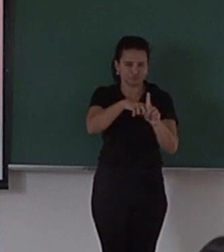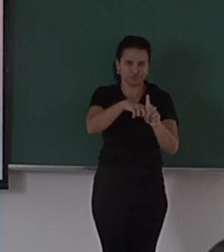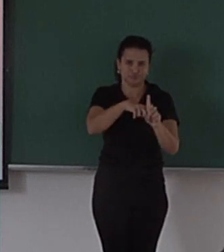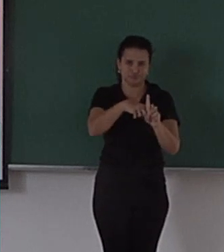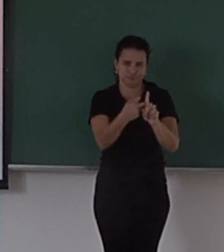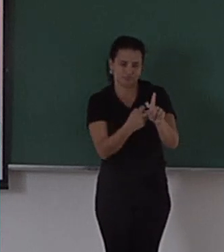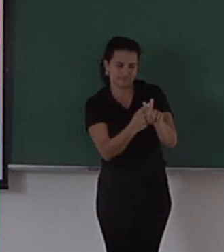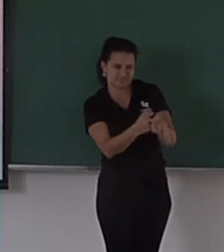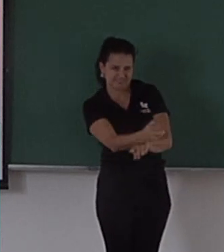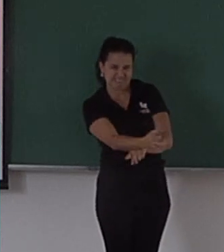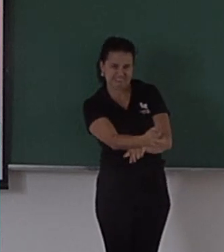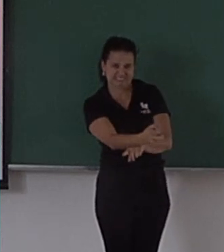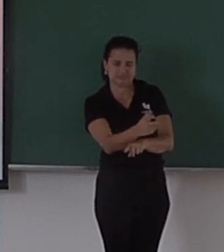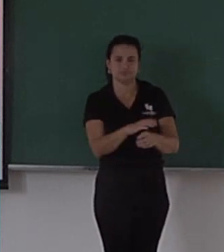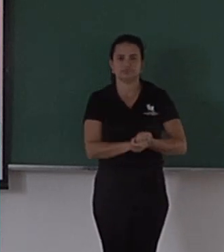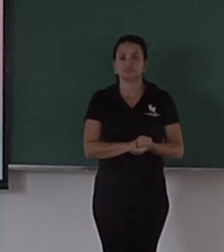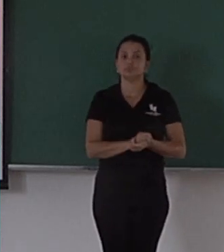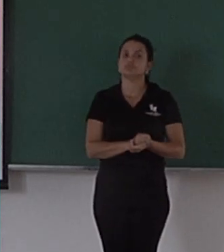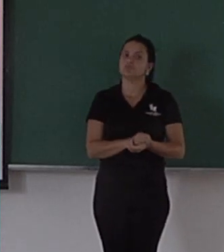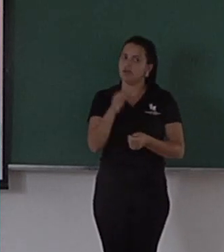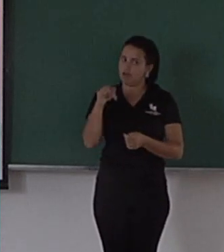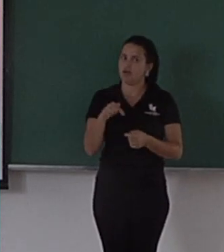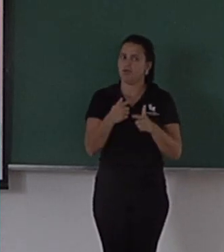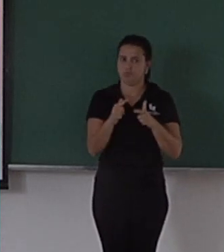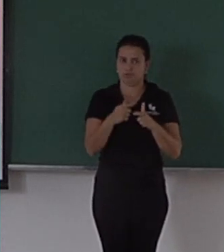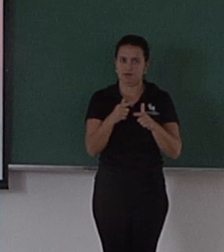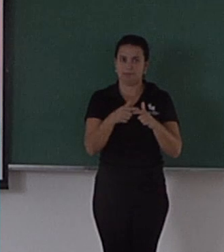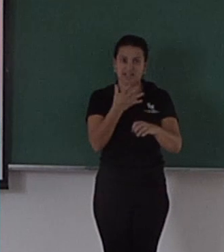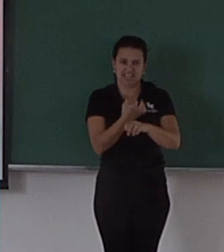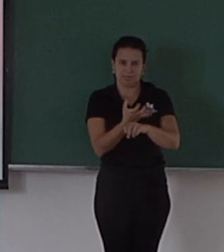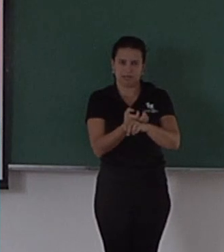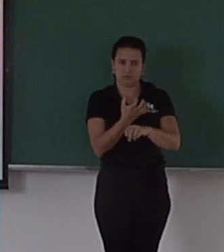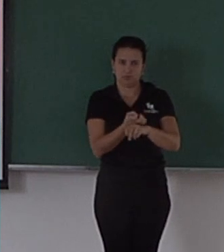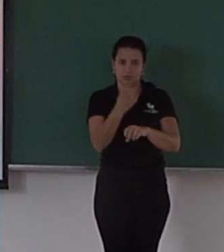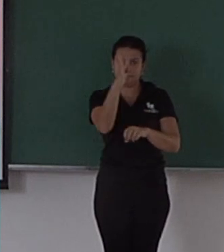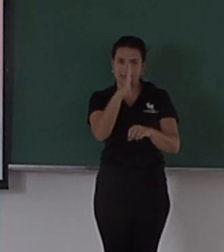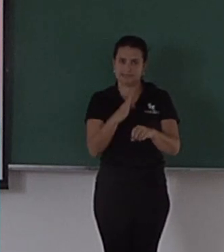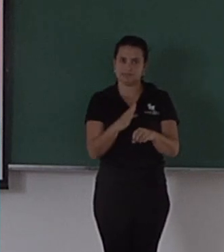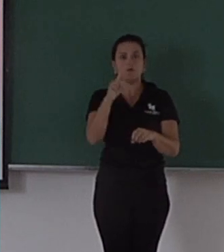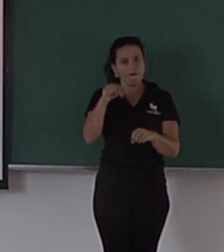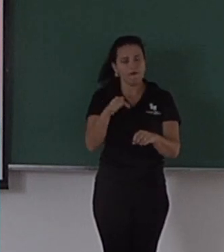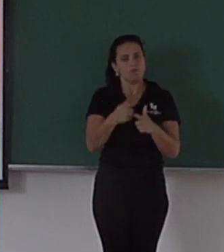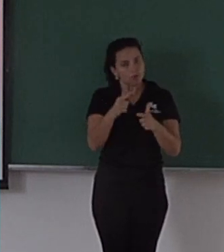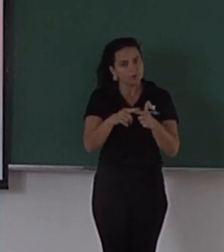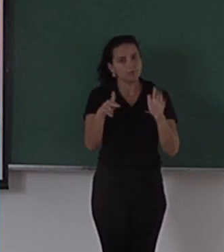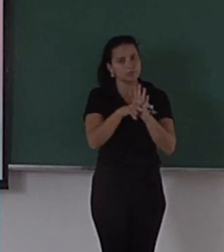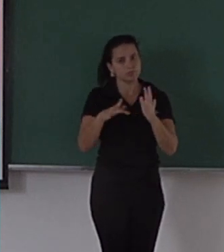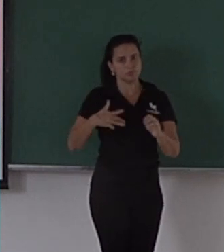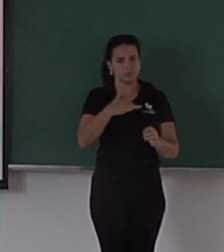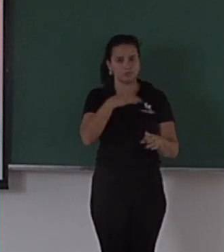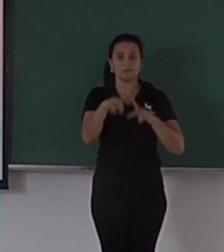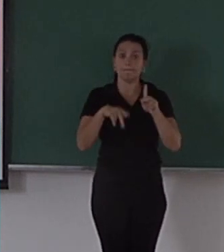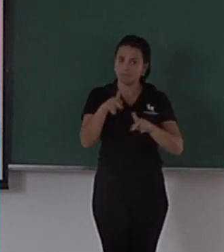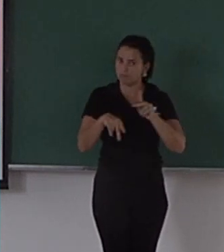vocês, as queimaduras no Brasil é um problema de saúde pública, né? Primeiro, pela gravidade, dependendo do percentual